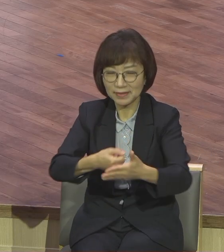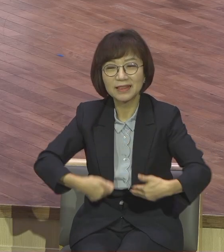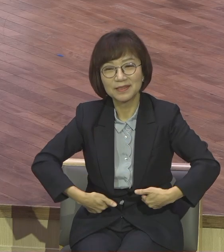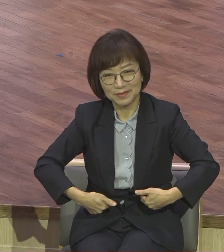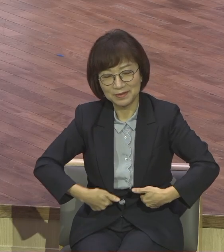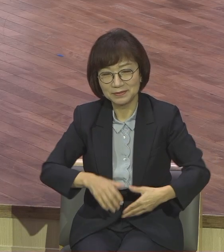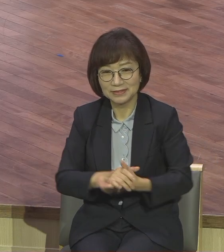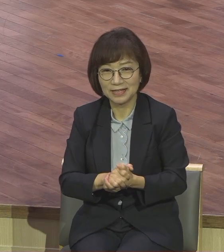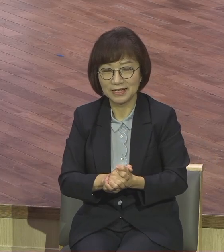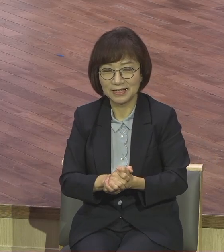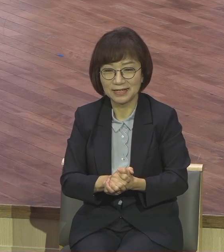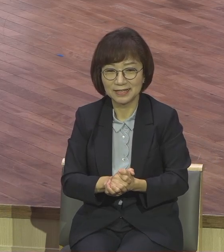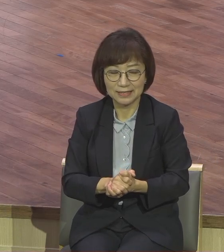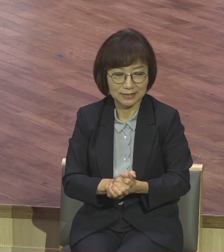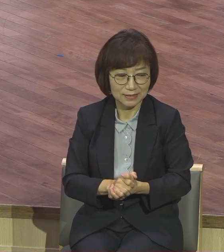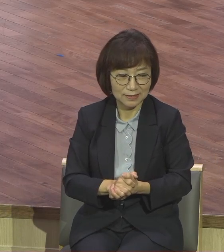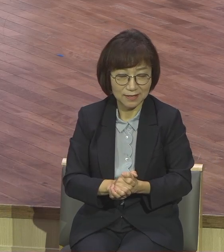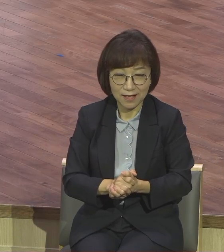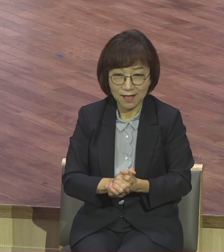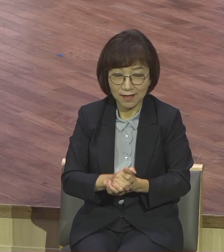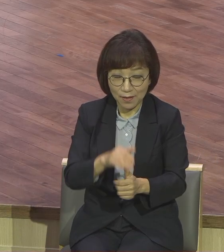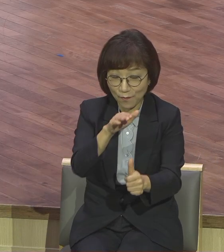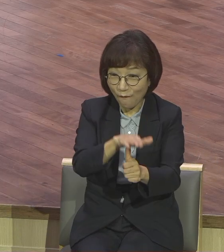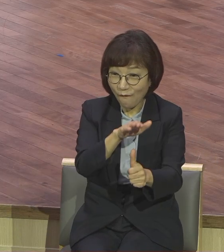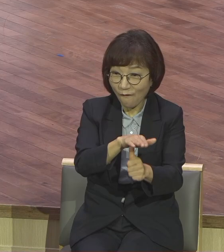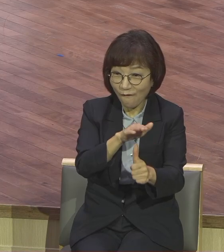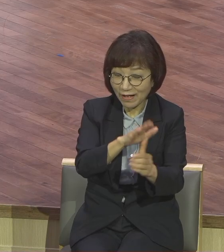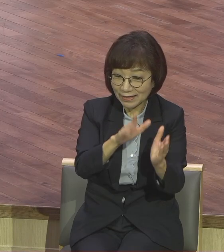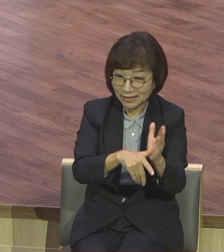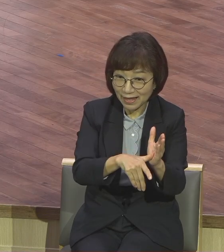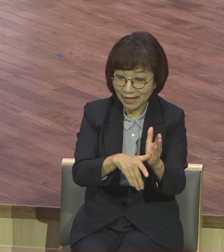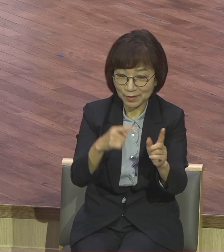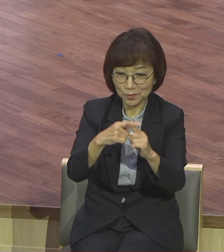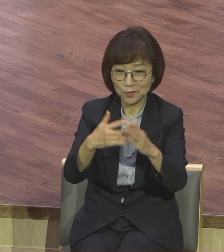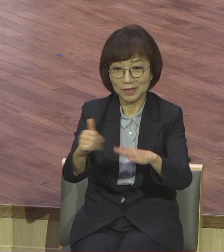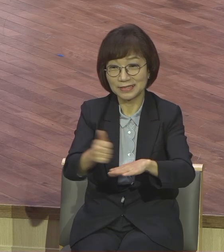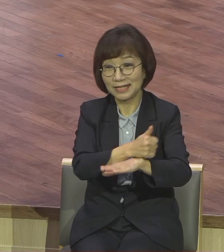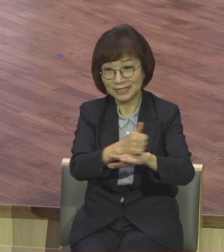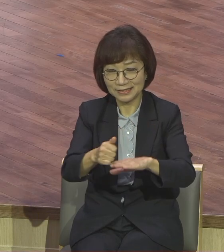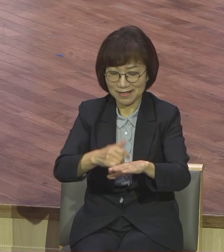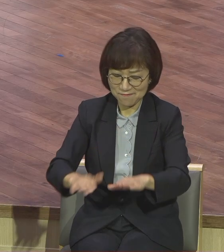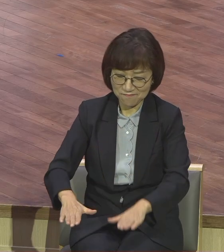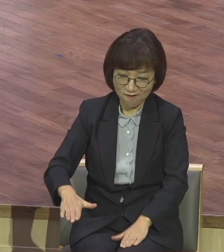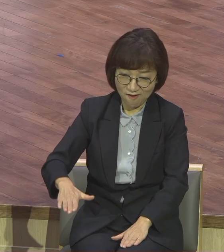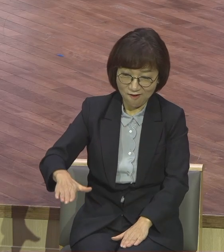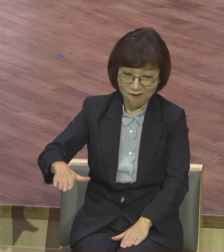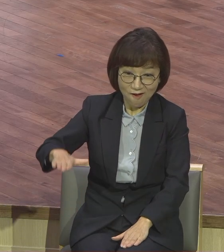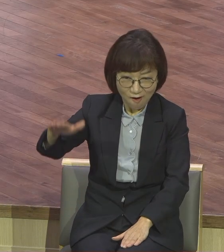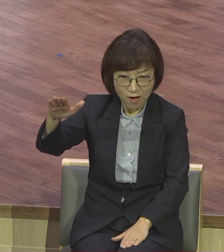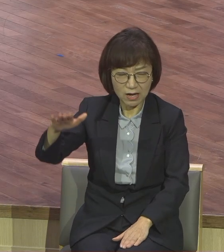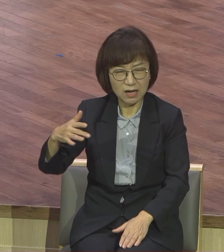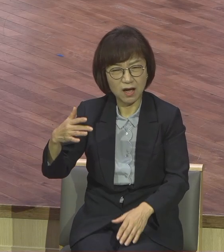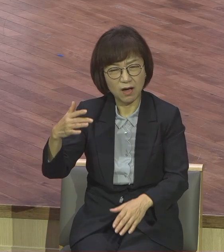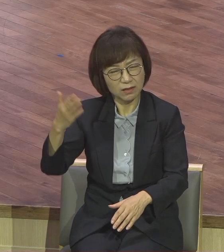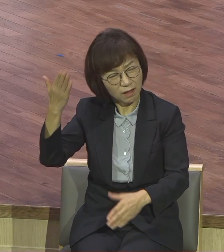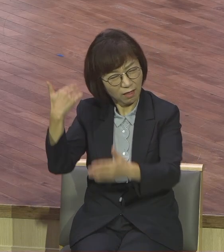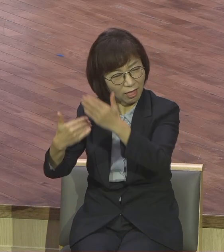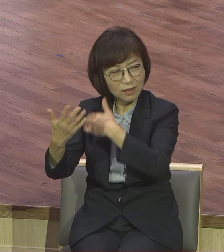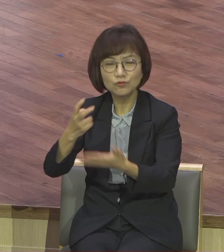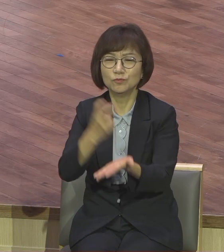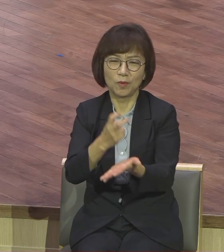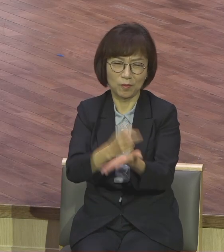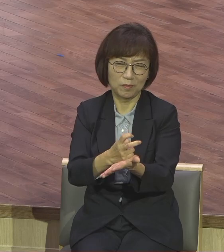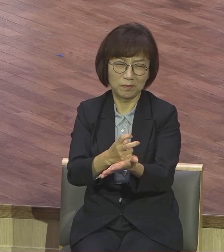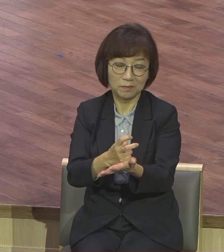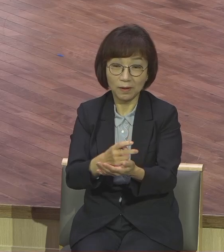교회에서 자란 분들도 어려서부터 율법으로 확 자랍니다. 우리 어머니 세 가족 한 분이 와서 우리에게